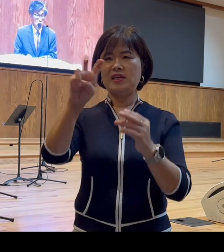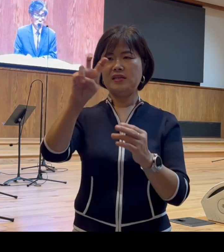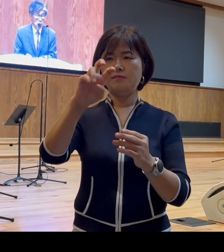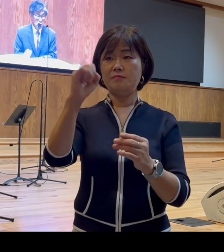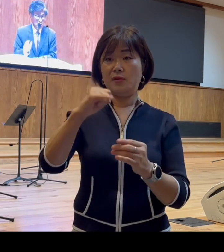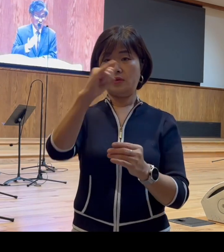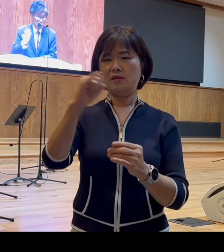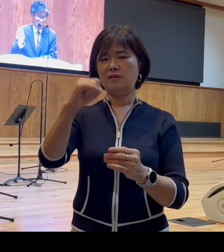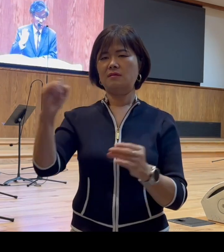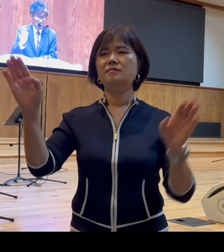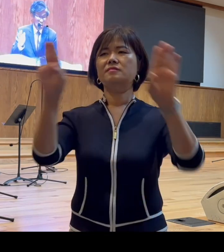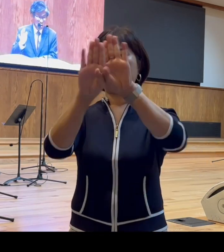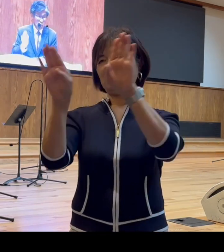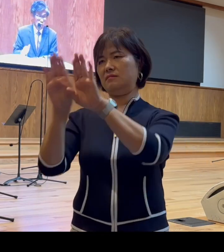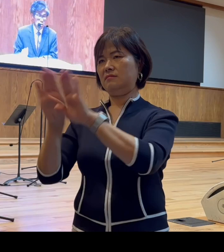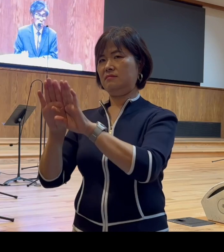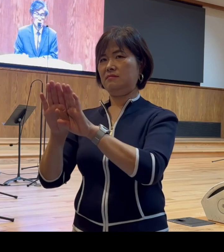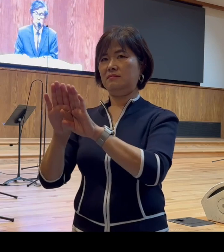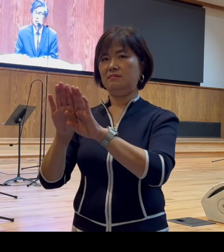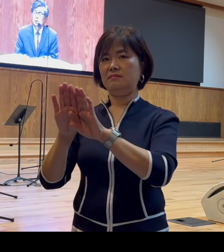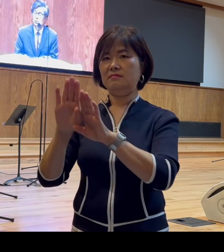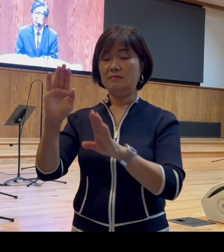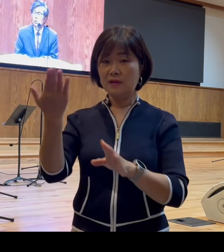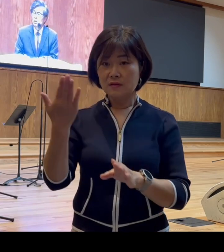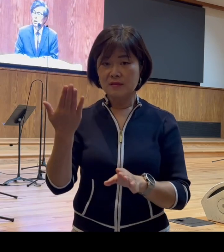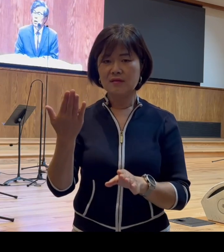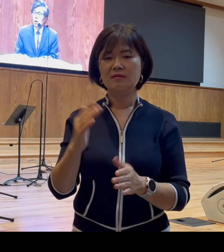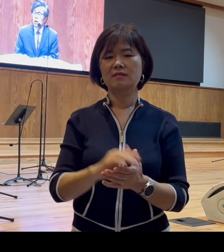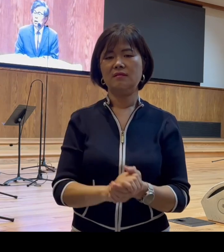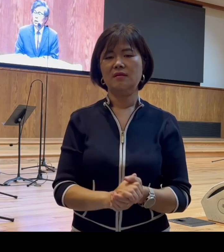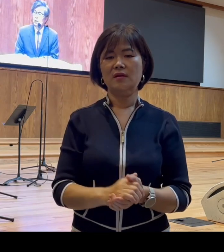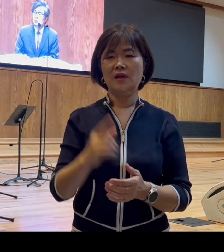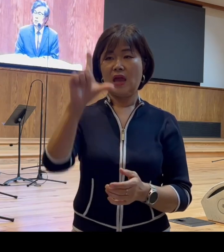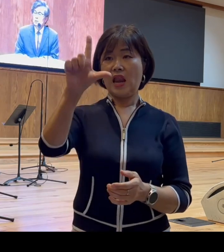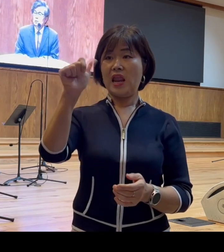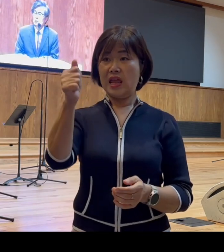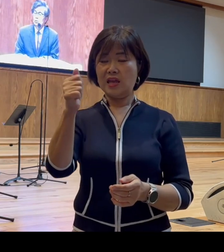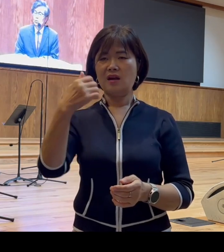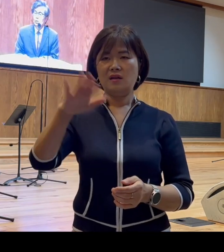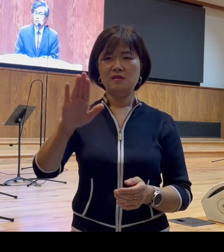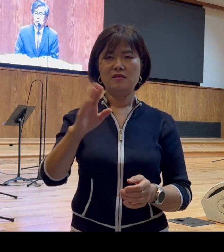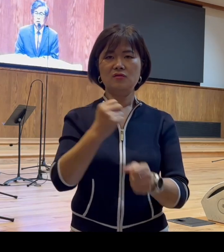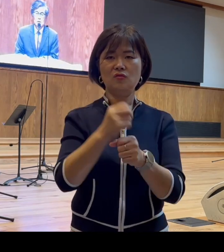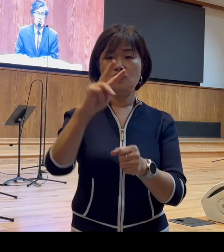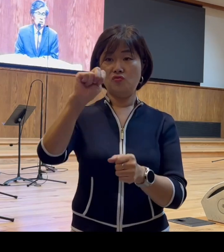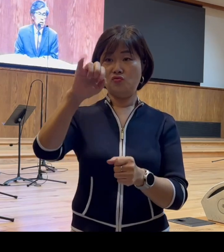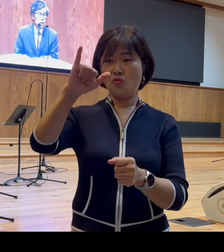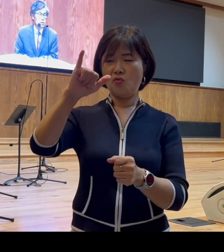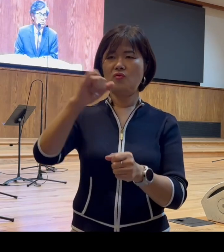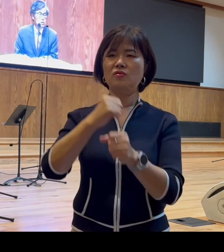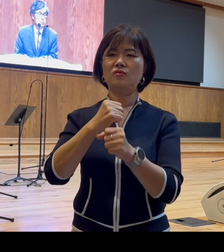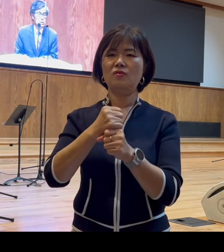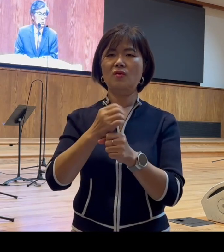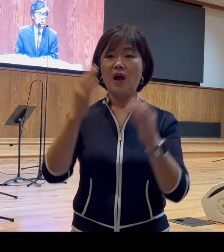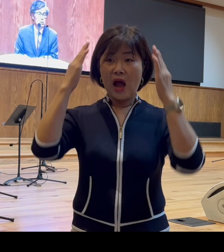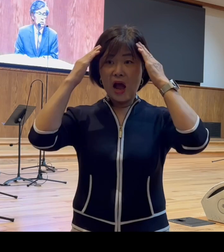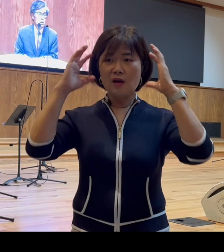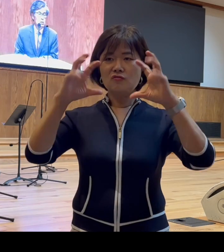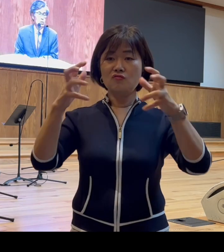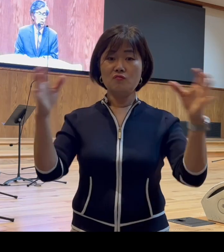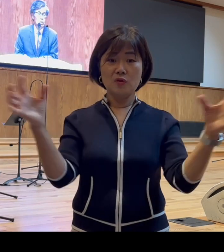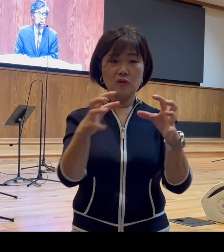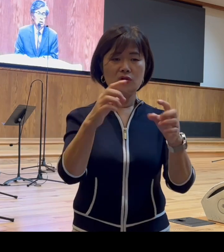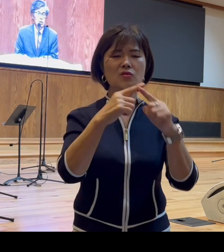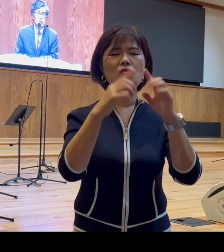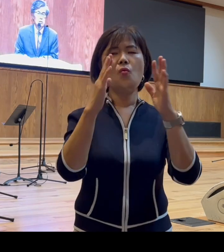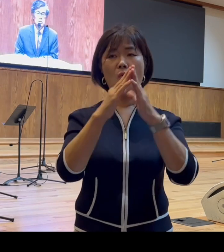문을 닫았습니다. 그 몇 년 사이에 20%가 문을 닫았고, LA라든지 그 뉴욕의 플러싱이라든지 한인 밀집 지역에